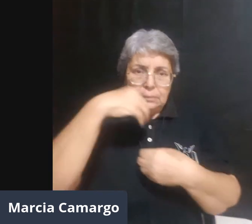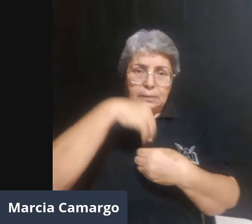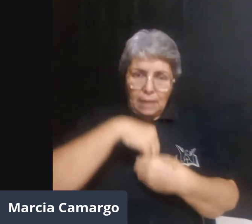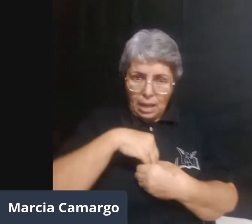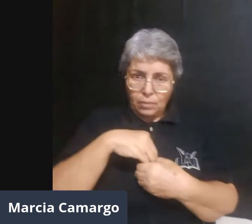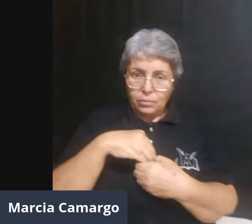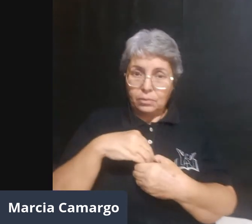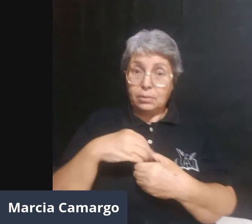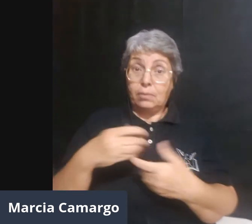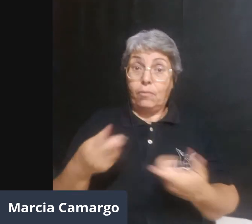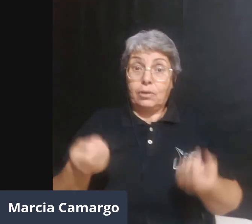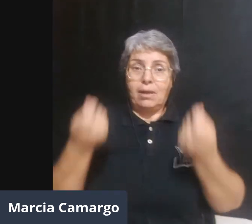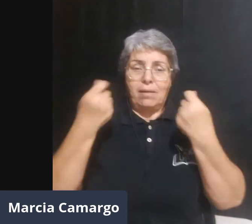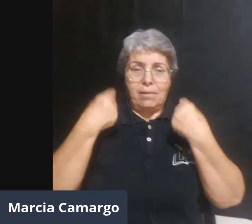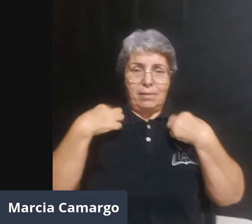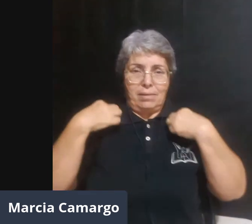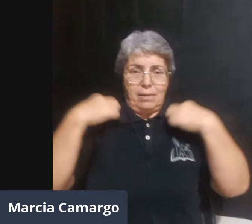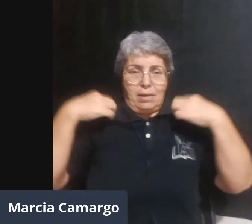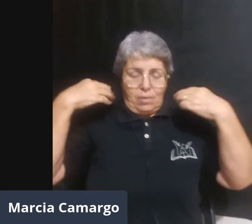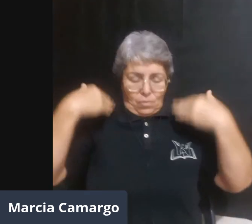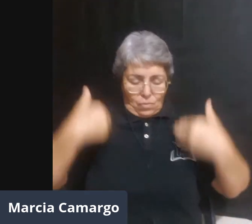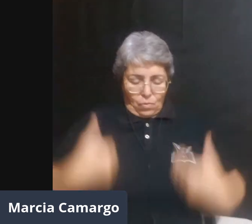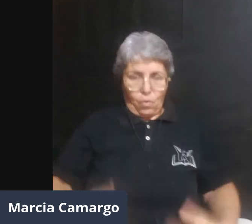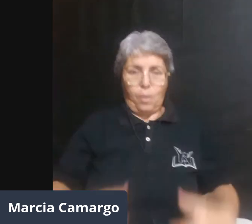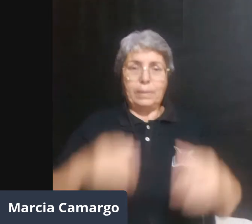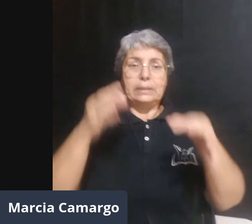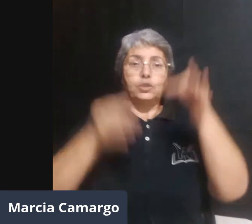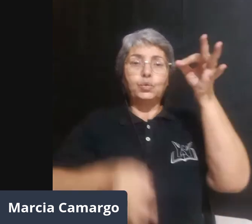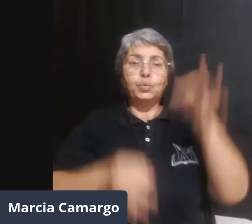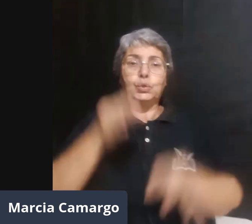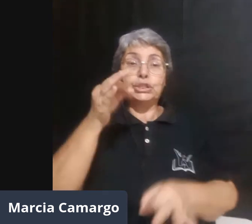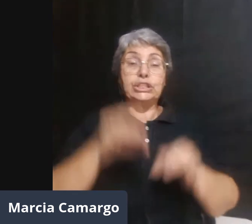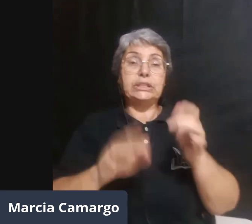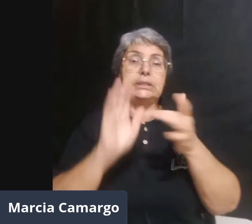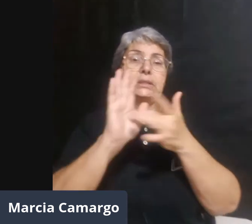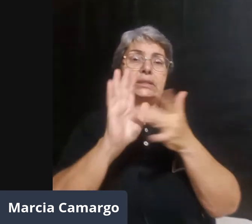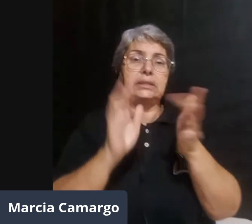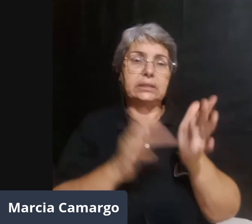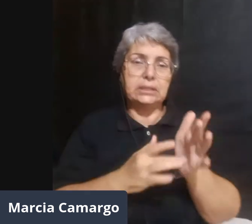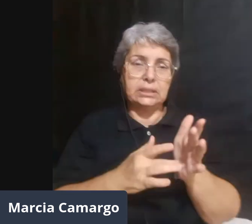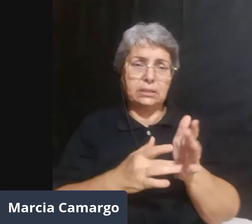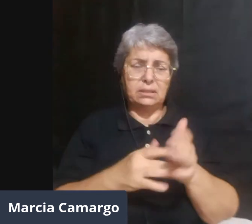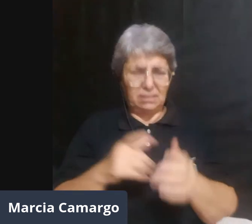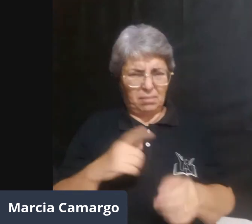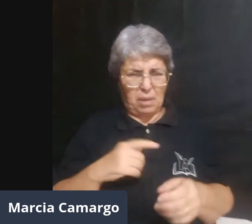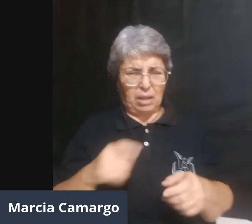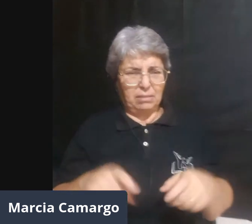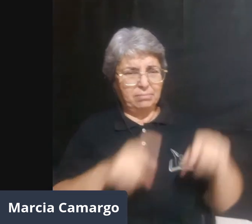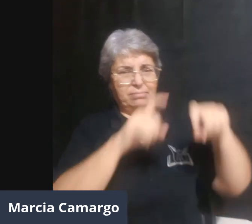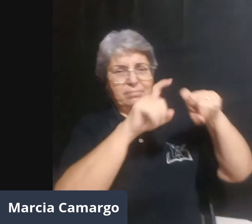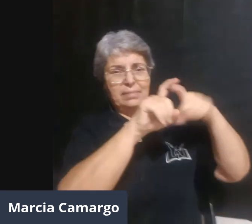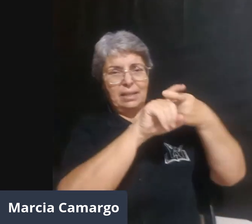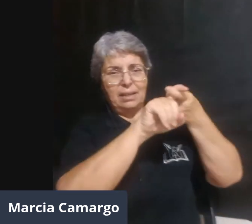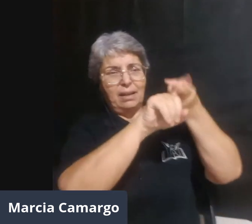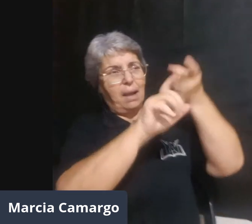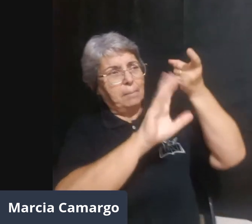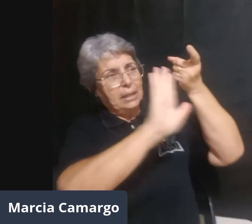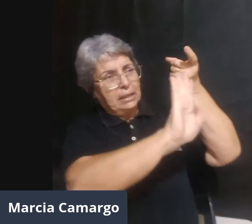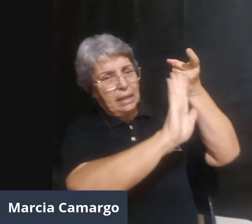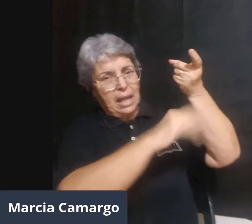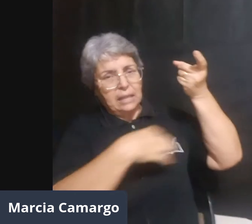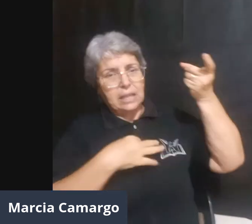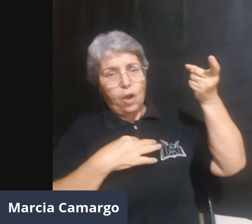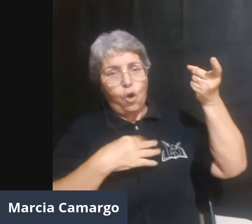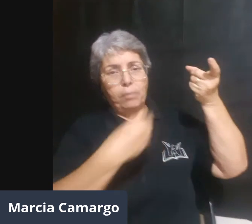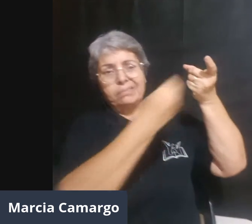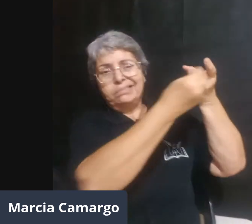e vestirmos essa roupa. Não adianta guardar no cabide. Nosso amante Salvador nos diz